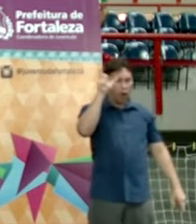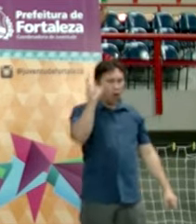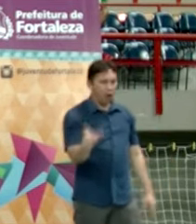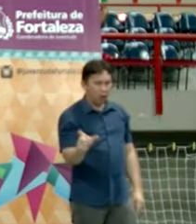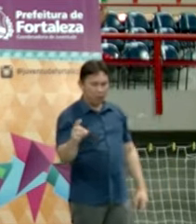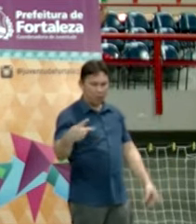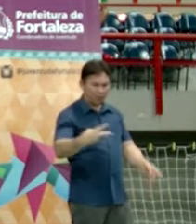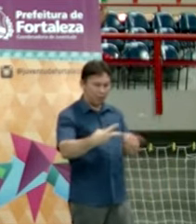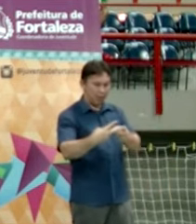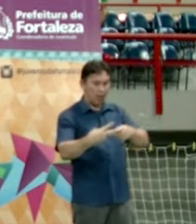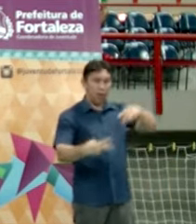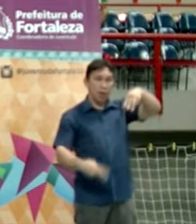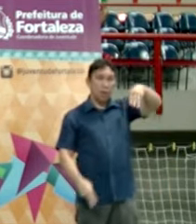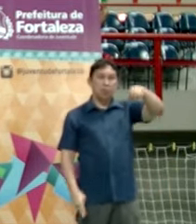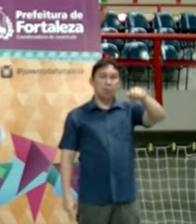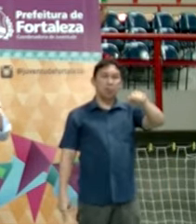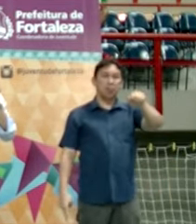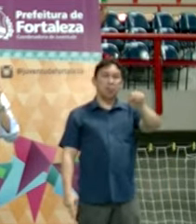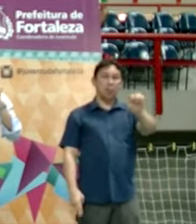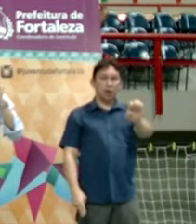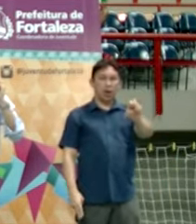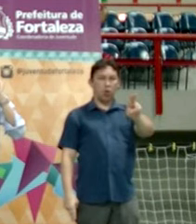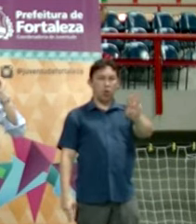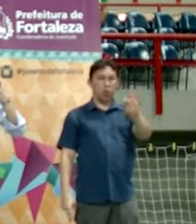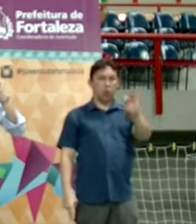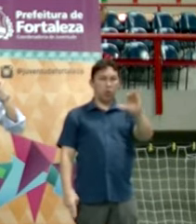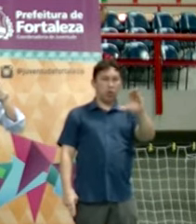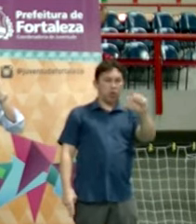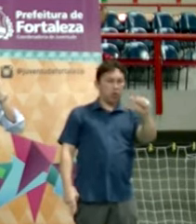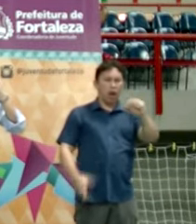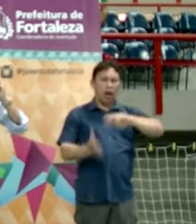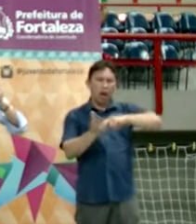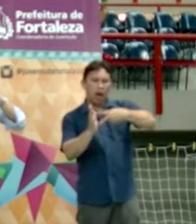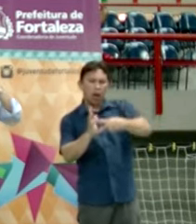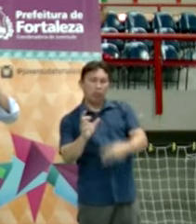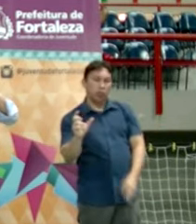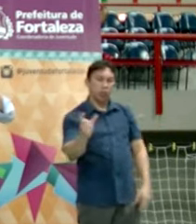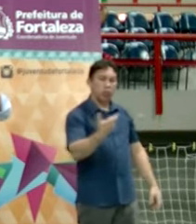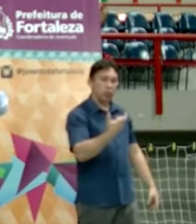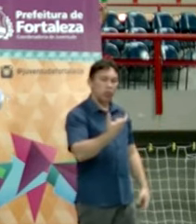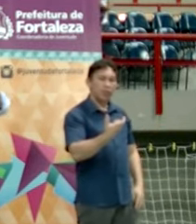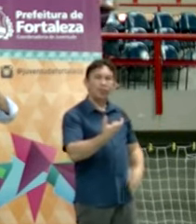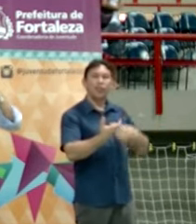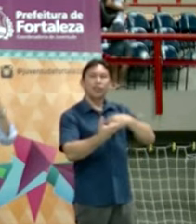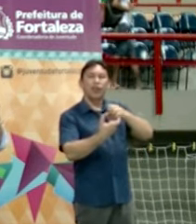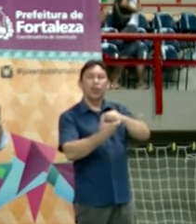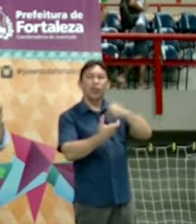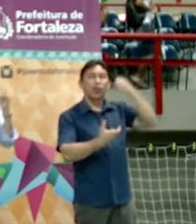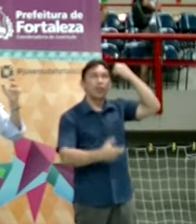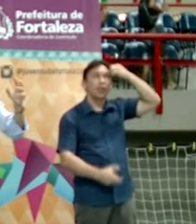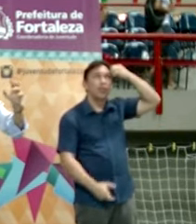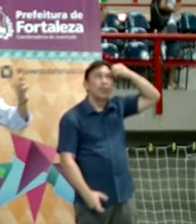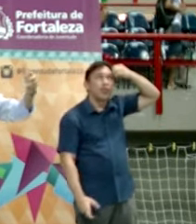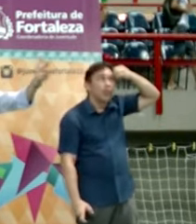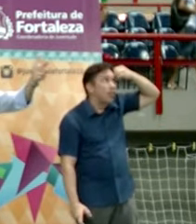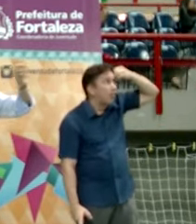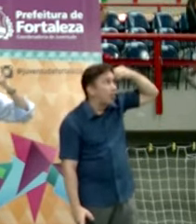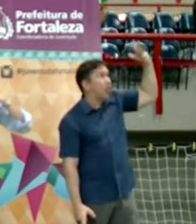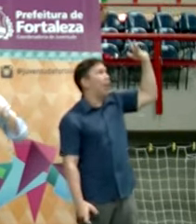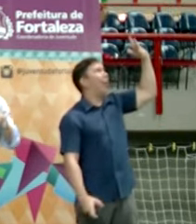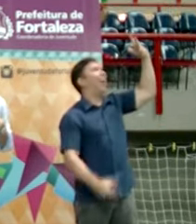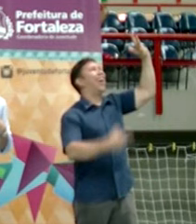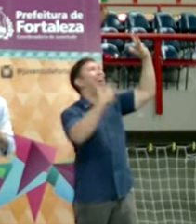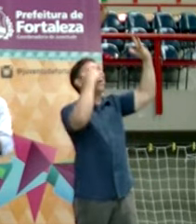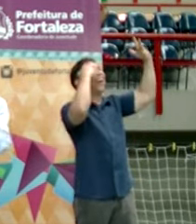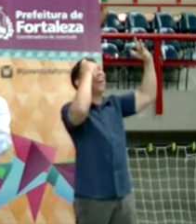Ciliano. Maiêutica, pessoal, esse termo, ele quer dizer dar à luz as ideias. Parir as